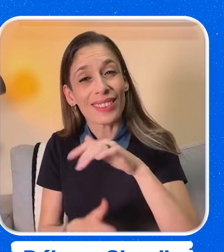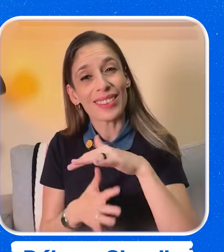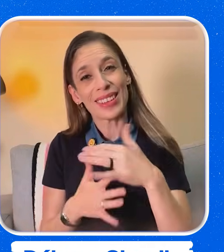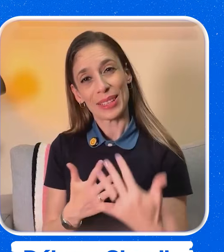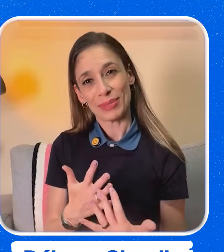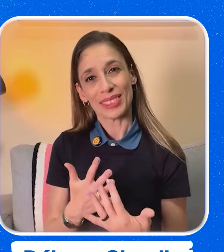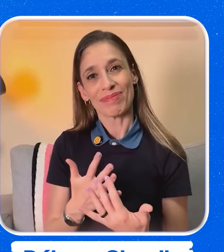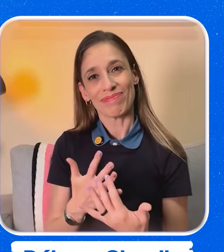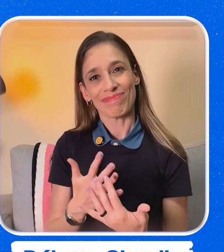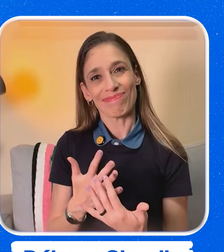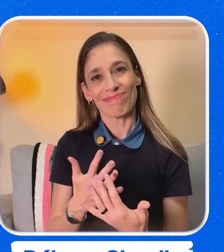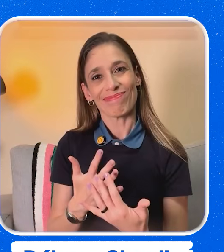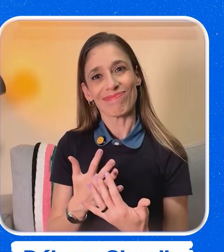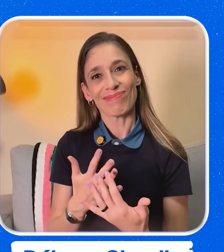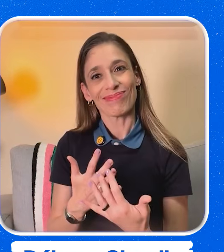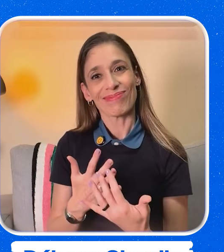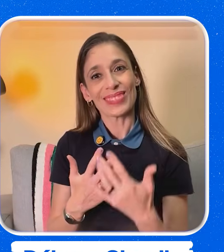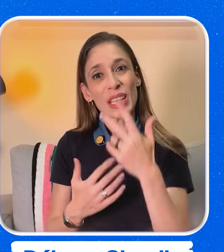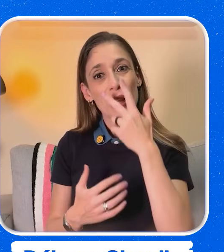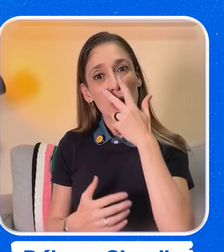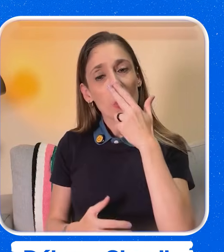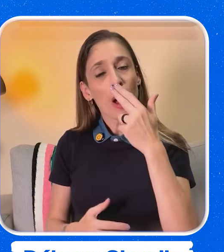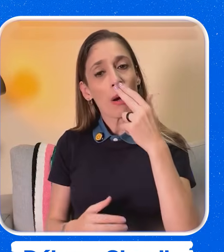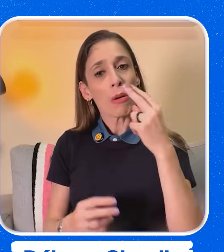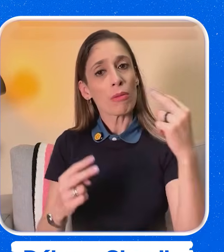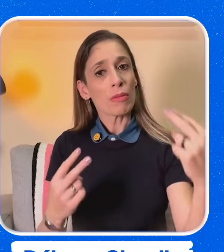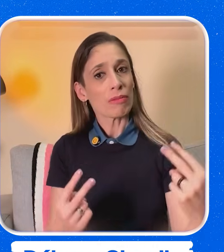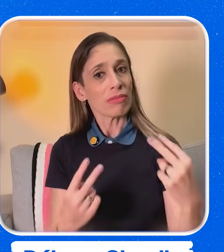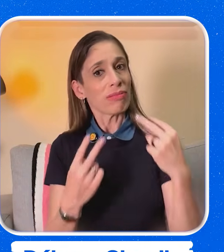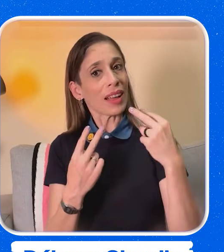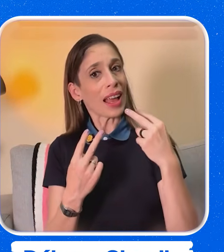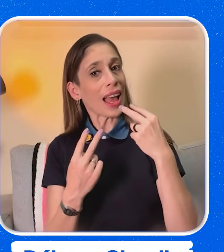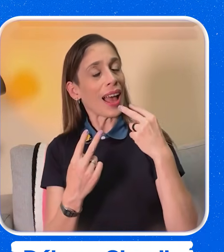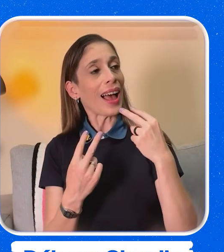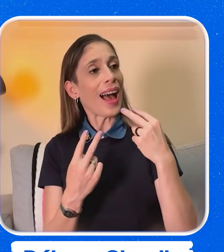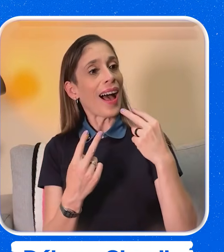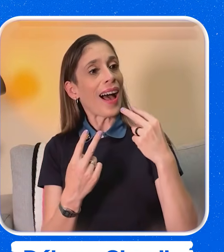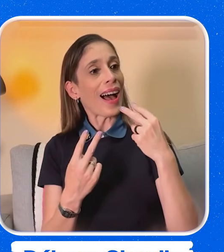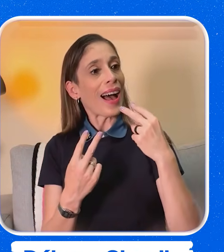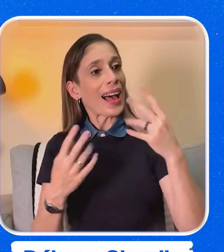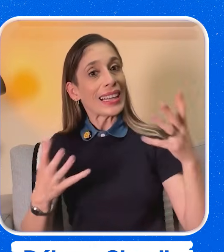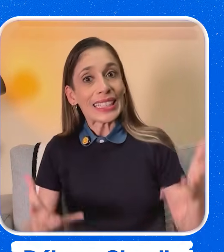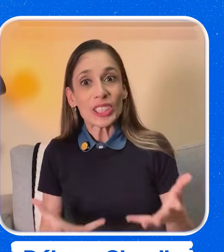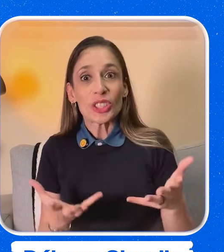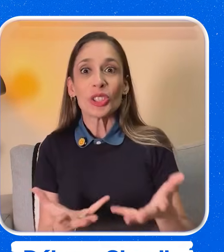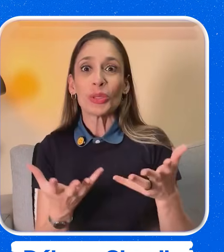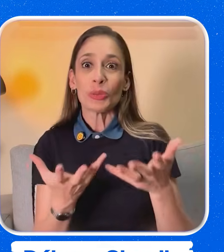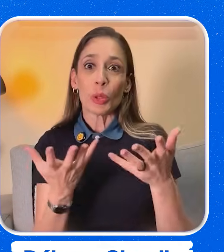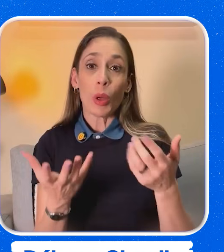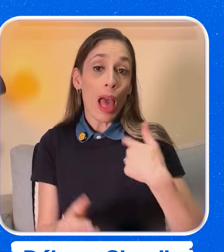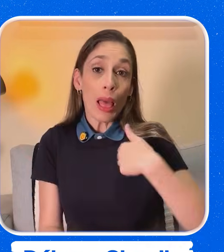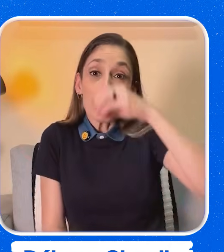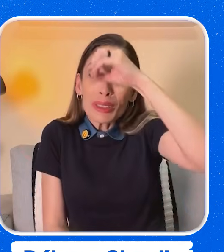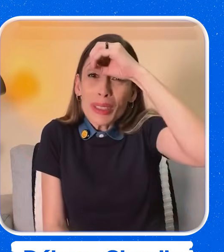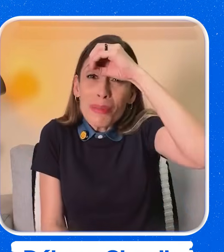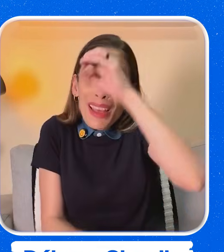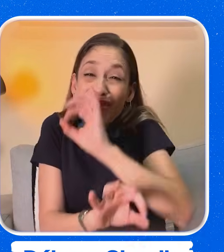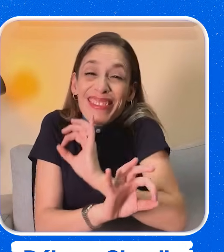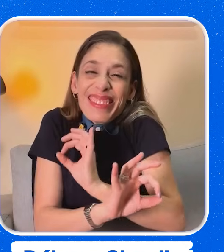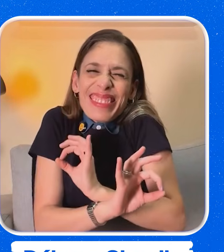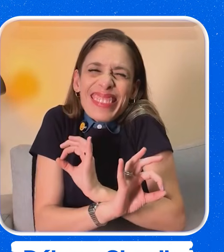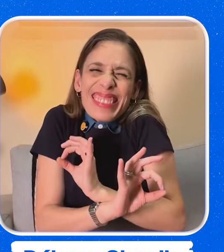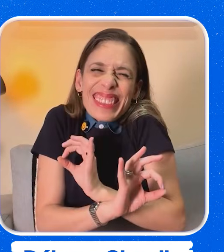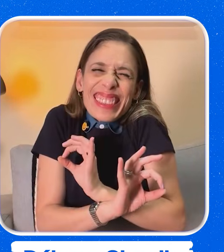e me terem como um estímulo, né? Porque eu não sabia nada. Eu não